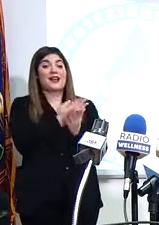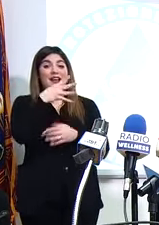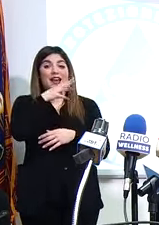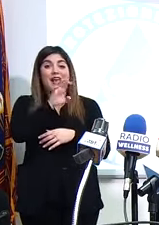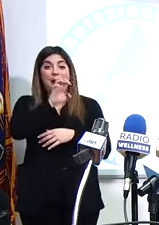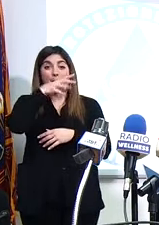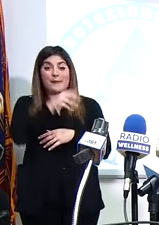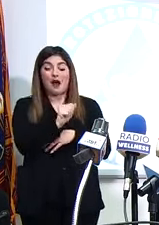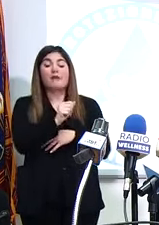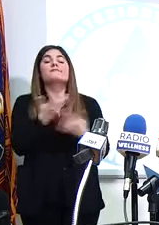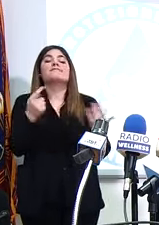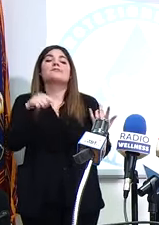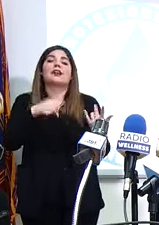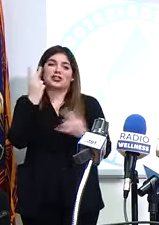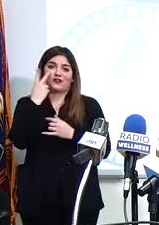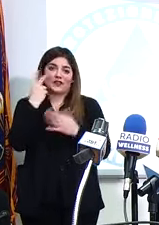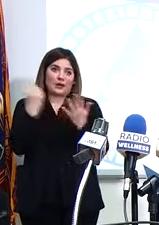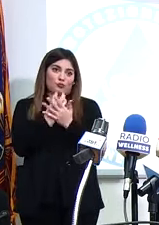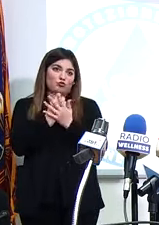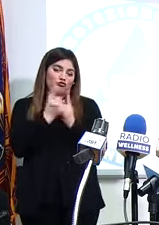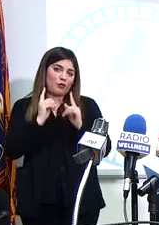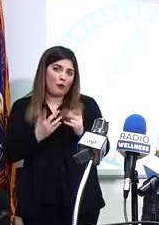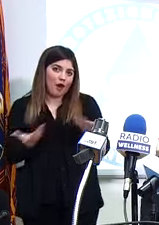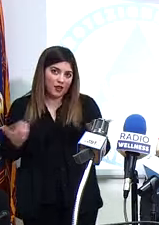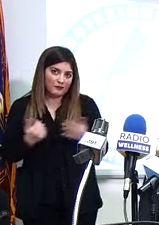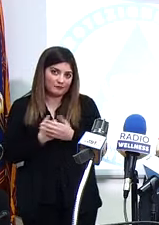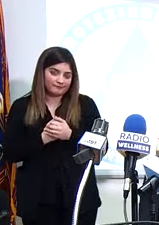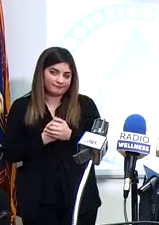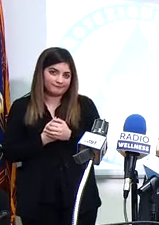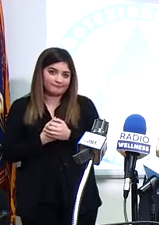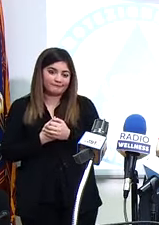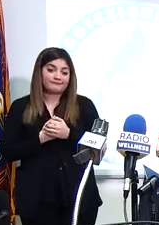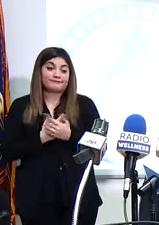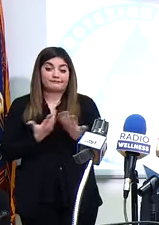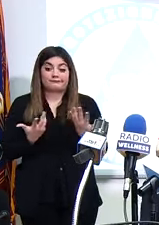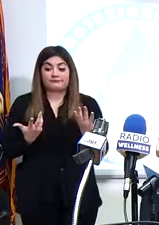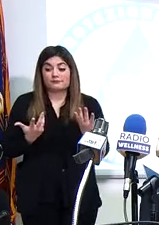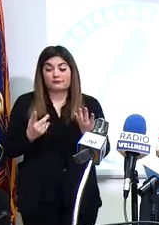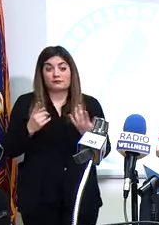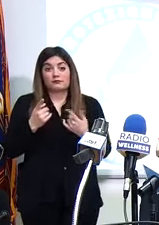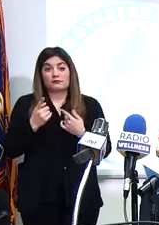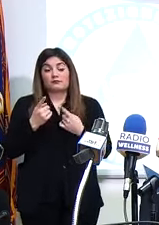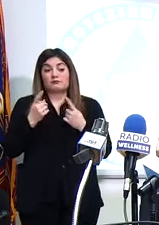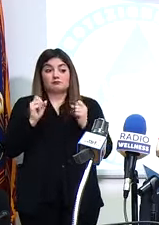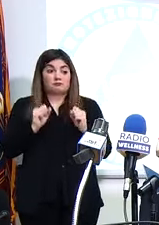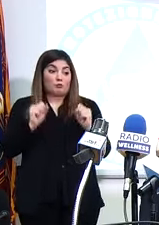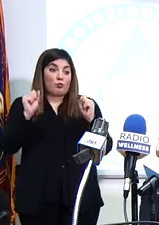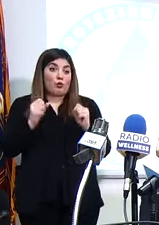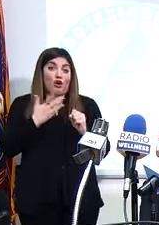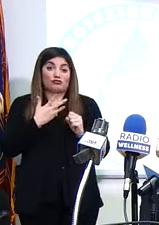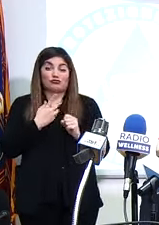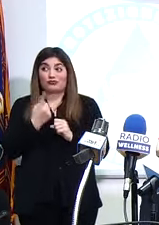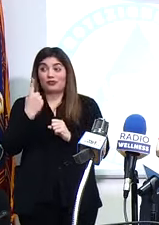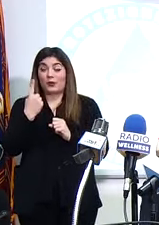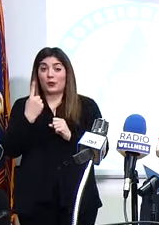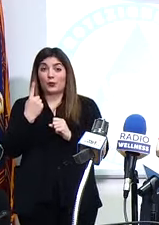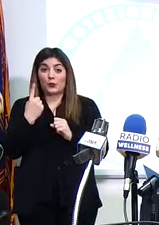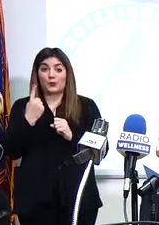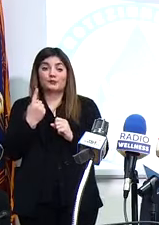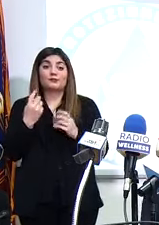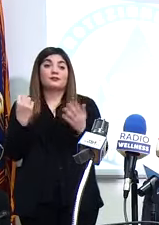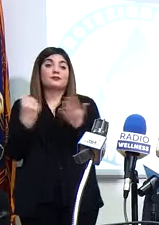succede. Probabilmente hanno espanso, hanno messo una fabbrica in Marocco, un impianto di produzione in